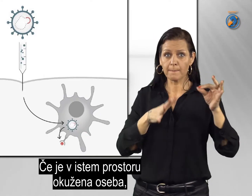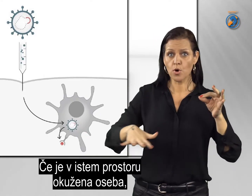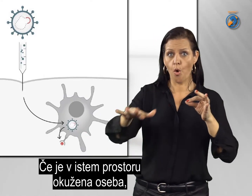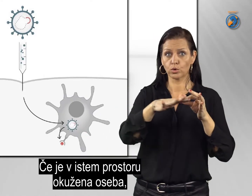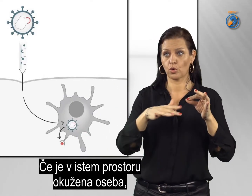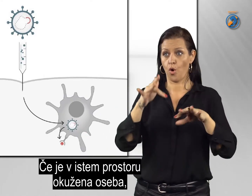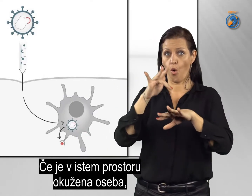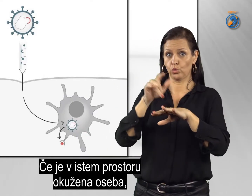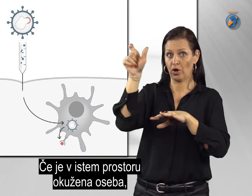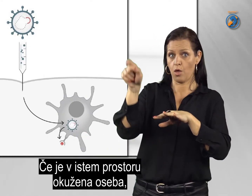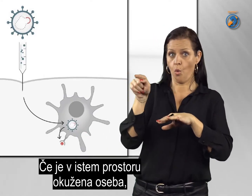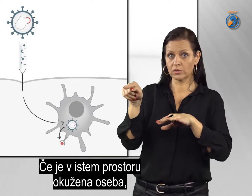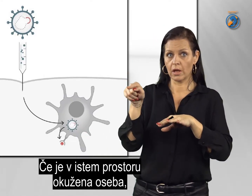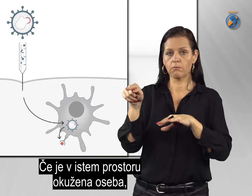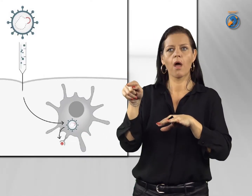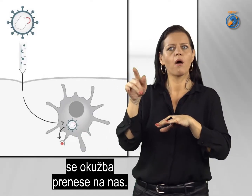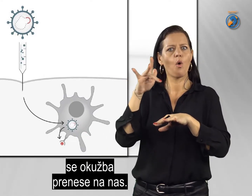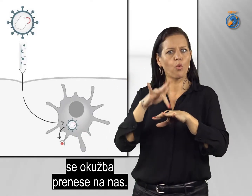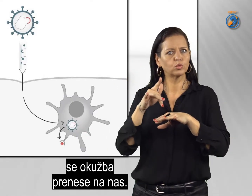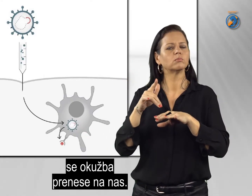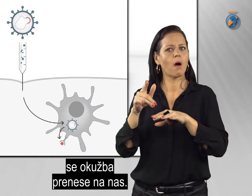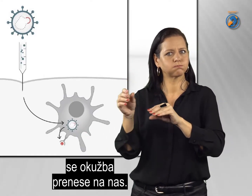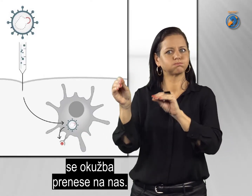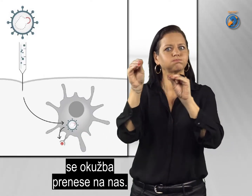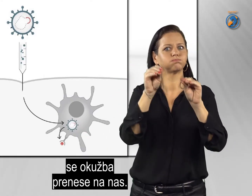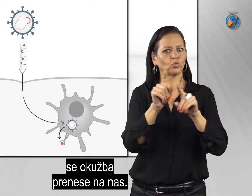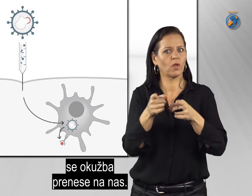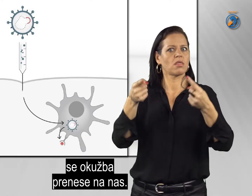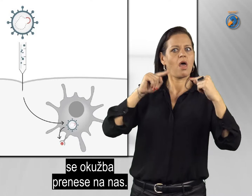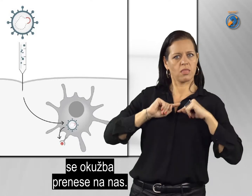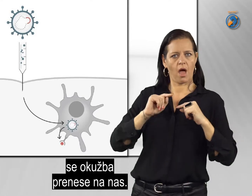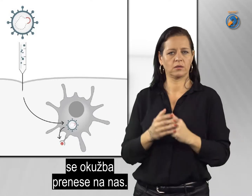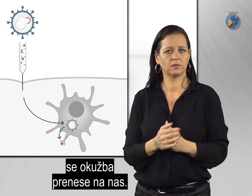Če je v istem prostoru okužena oseba, se okužba prenese na nas.